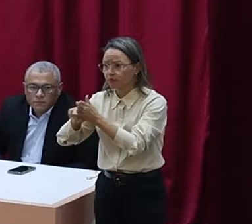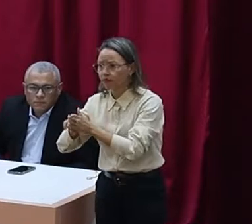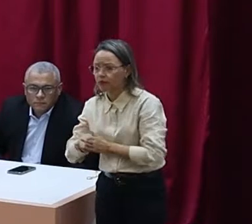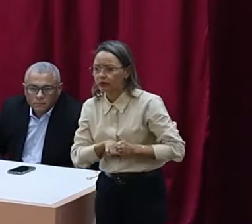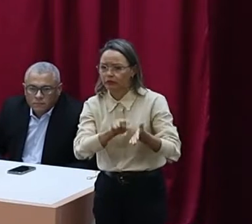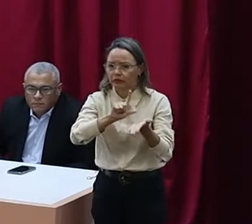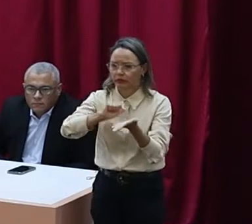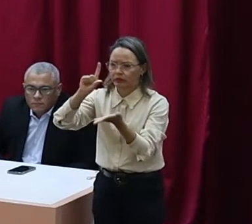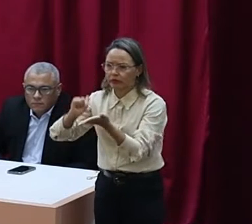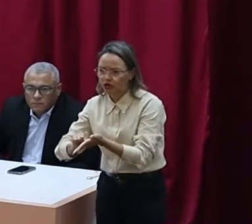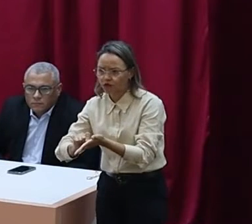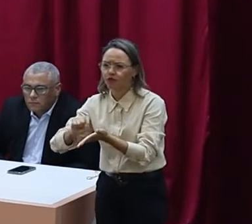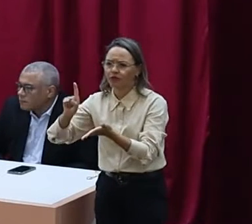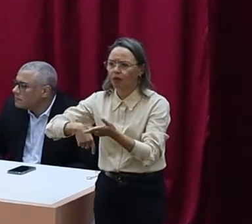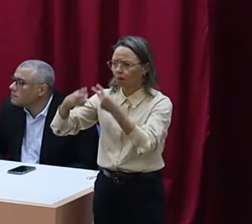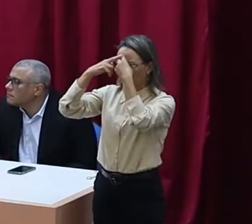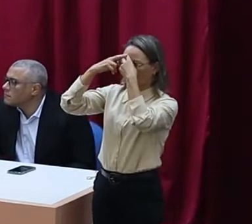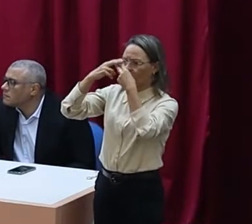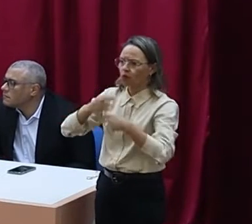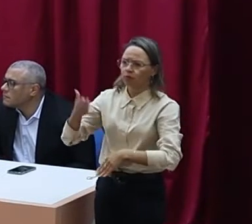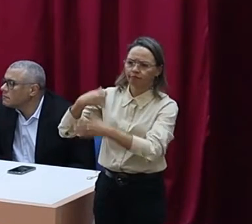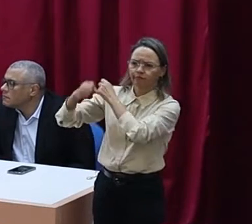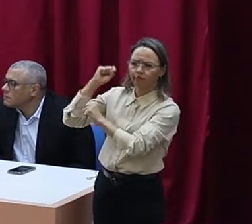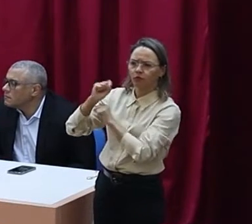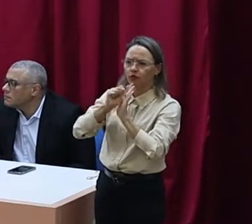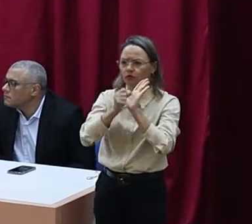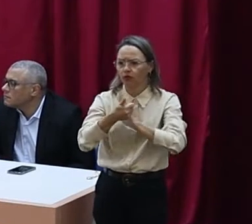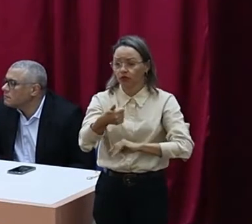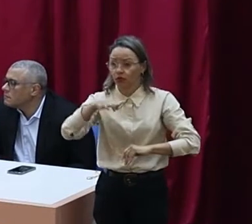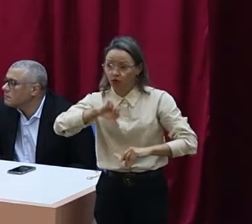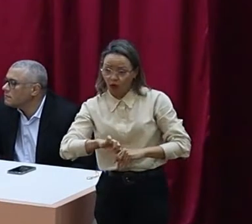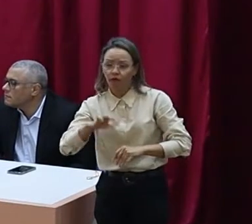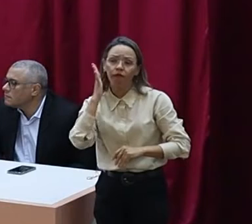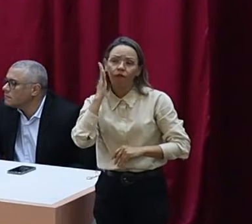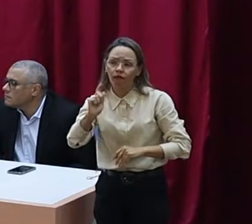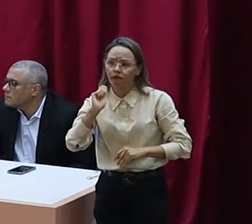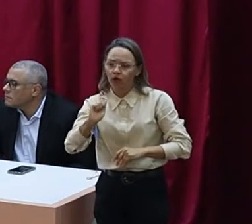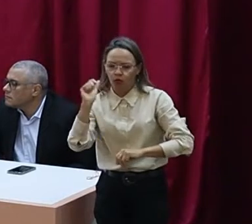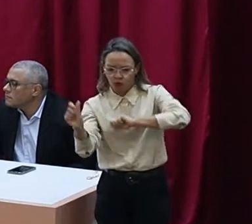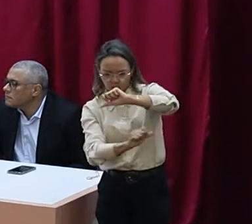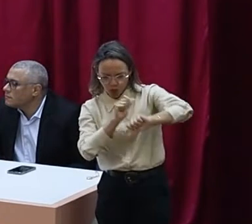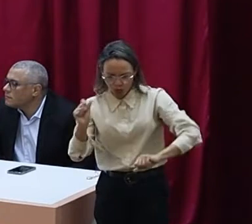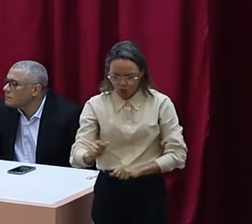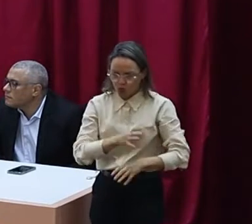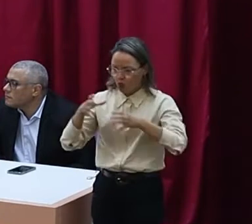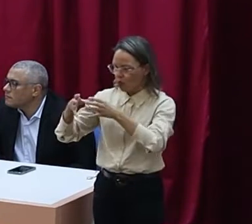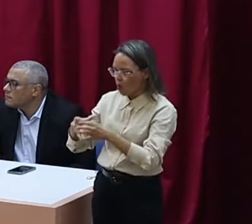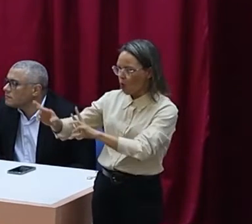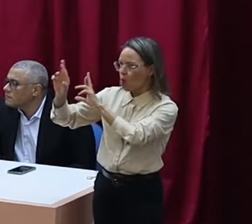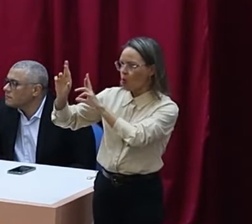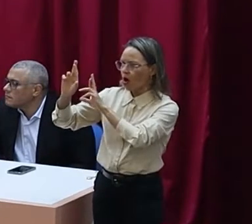arquivos sobre esse trauma cultural que se passou ali no século XIX, e ele entende essa reimaginação do grupo como uma